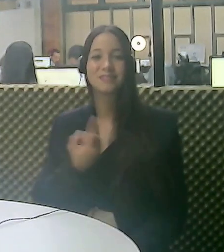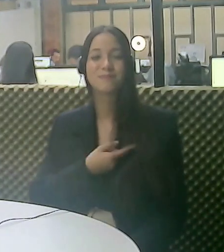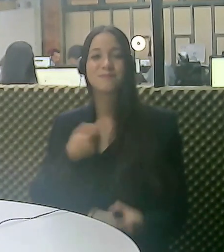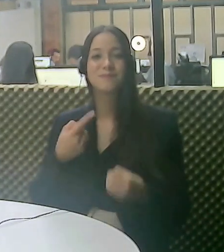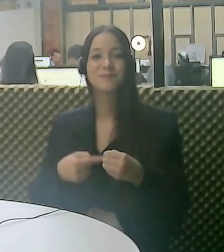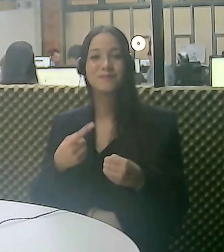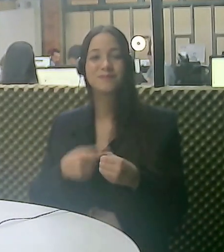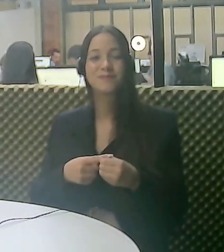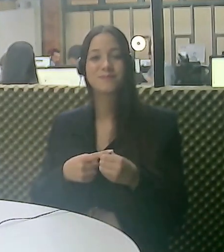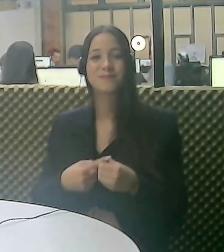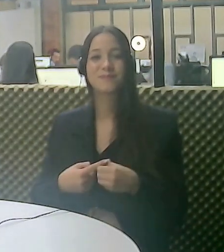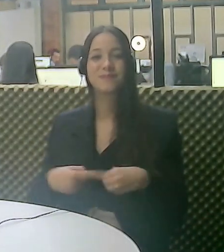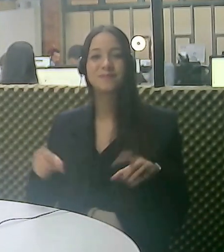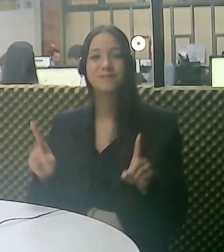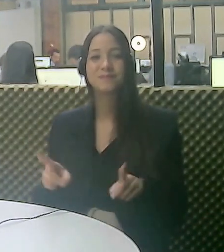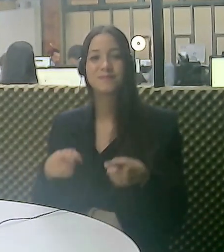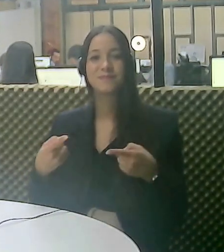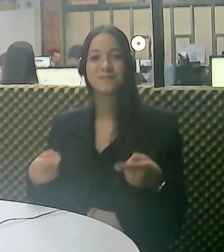Rádio Nossa Cidade.